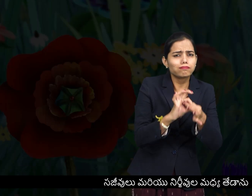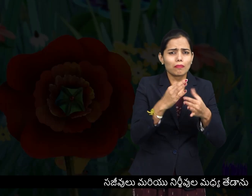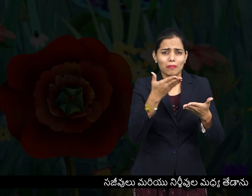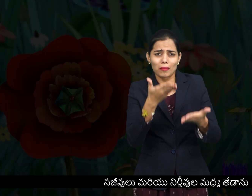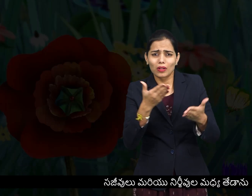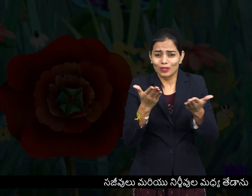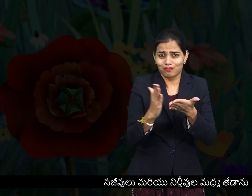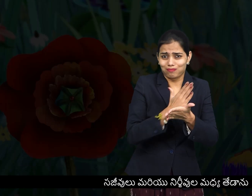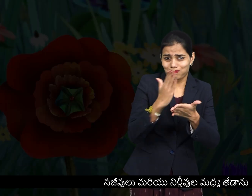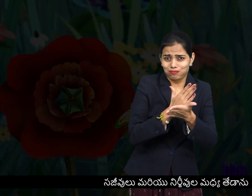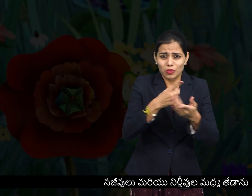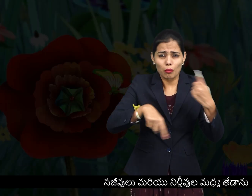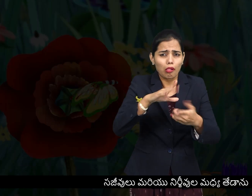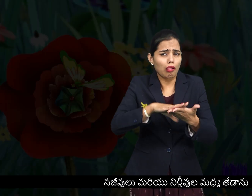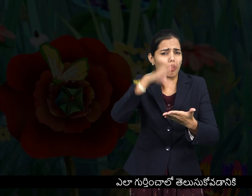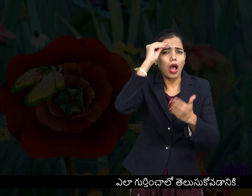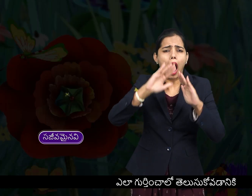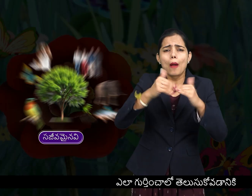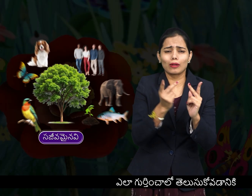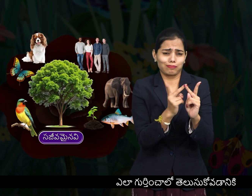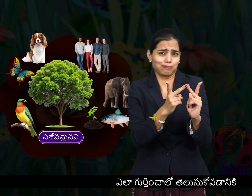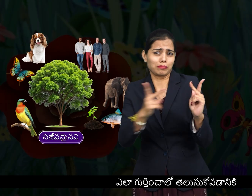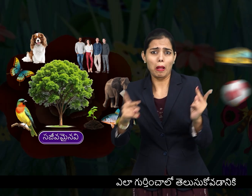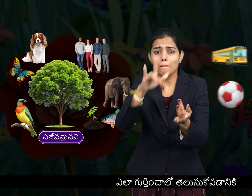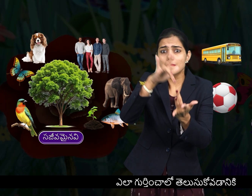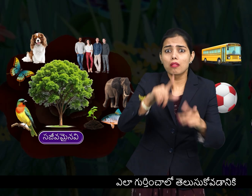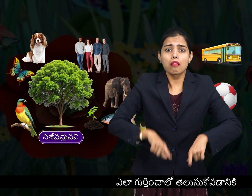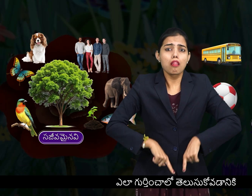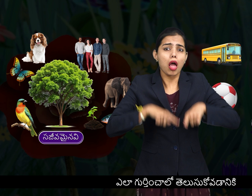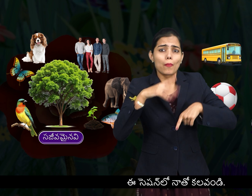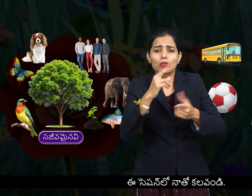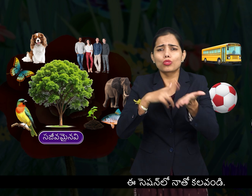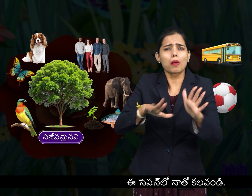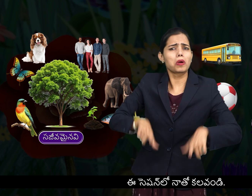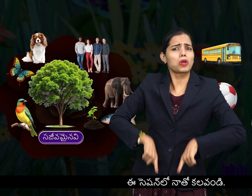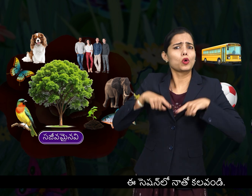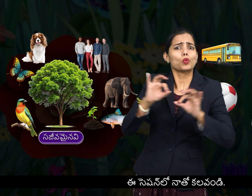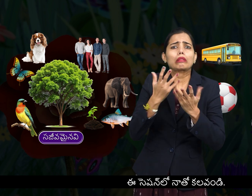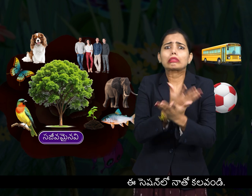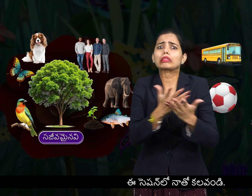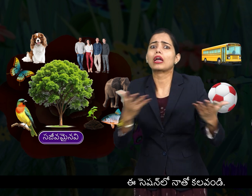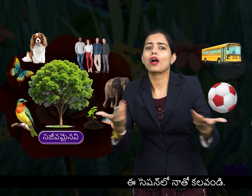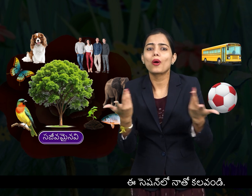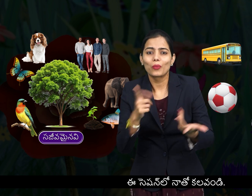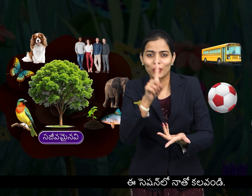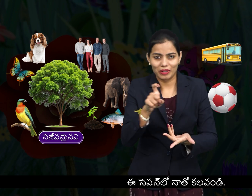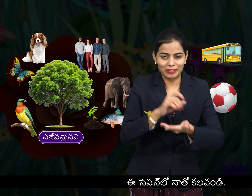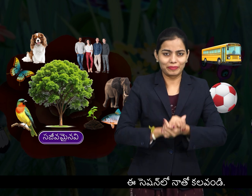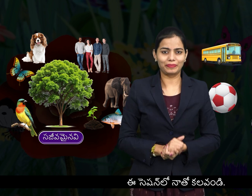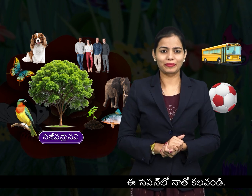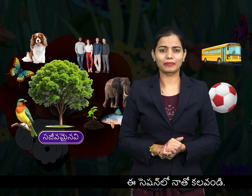సజీవులు మరియు నిర్జీవుల మధ్య తేడాను ఎలా గుర్తించాలో తెలుసుకోవడానికి ఈ సెషన్లో నాతో కలవండి.